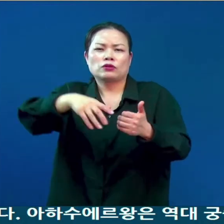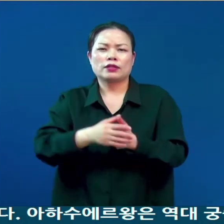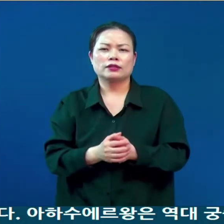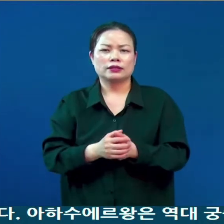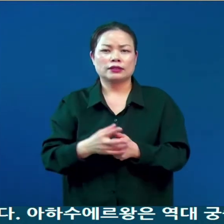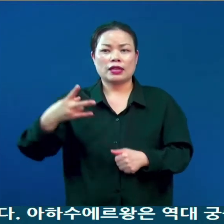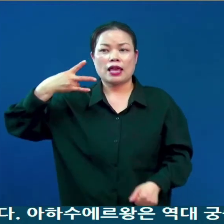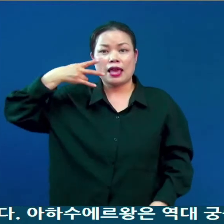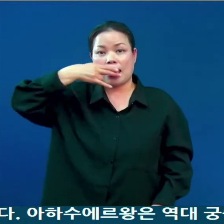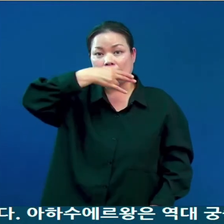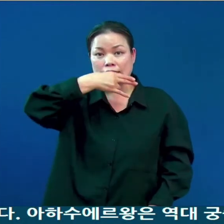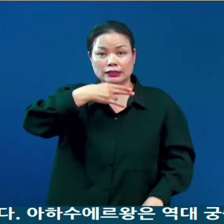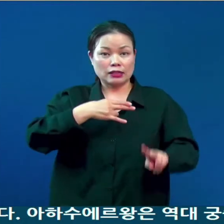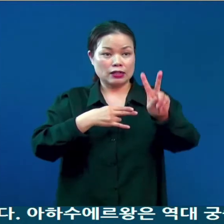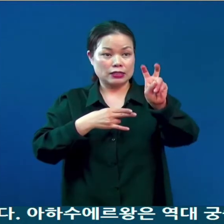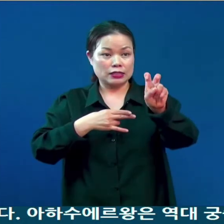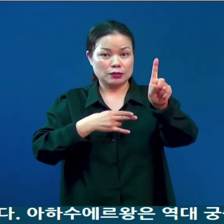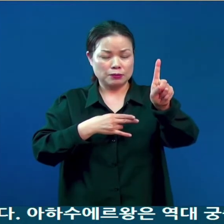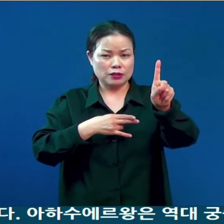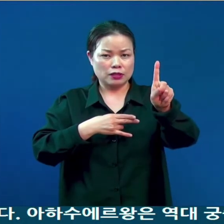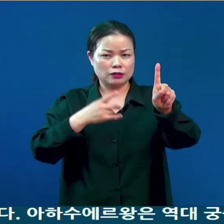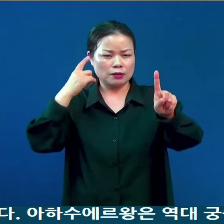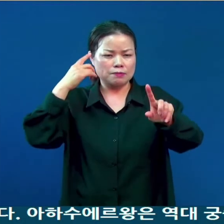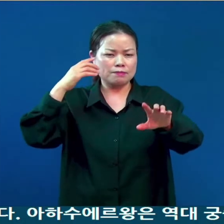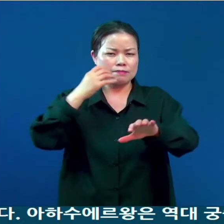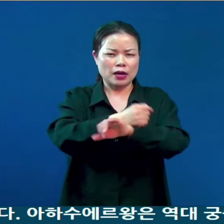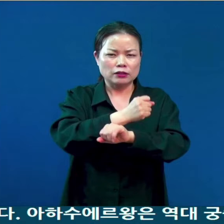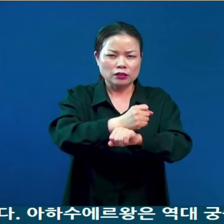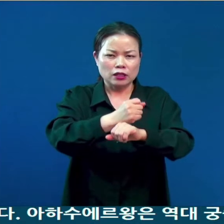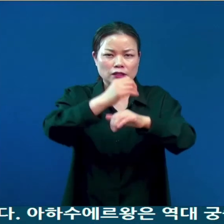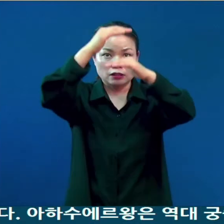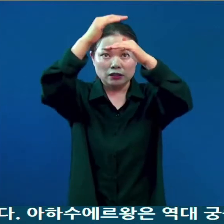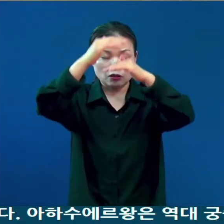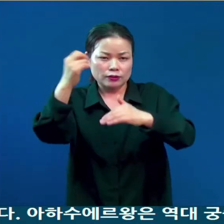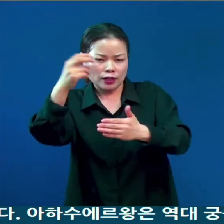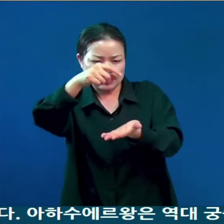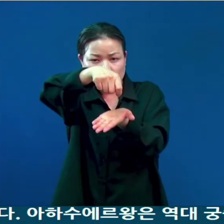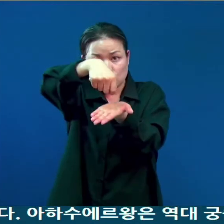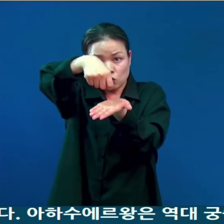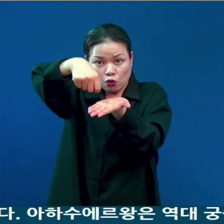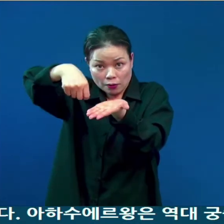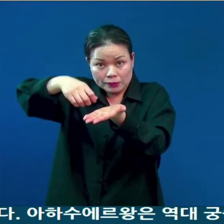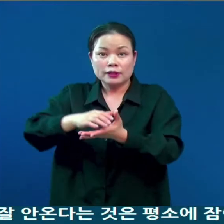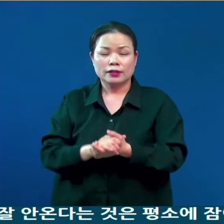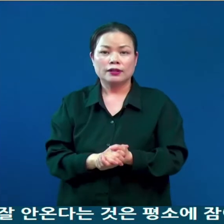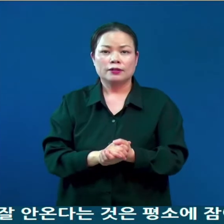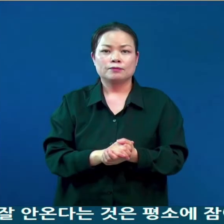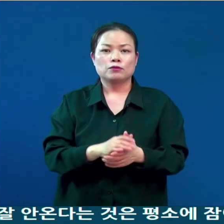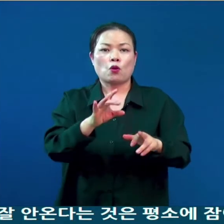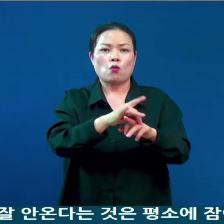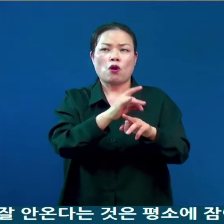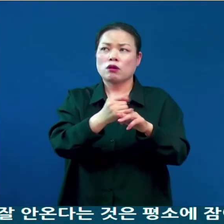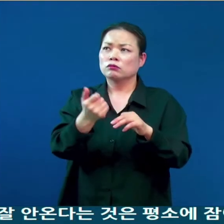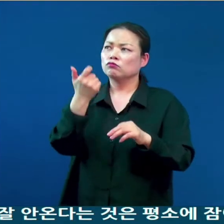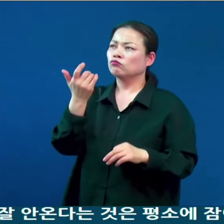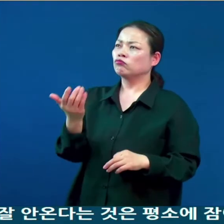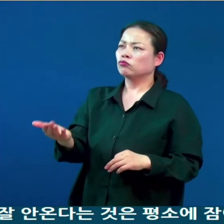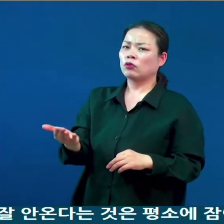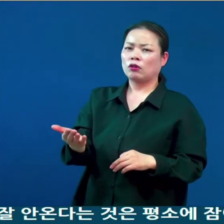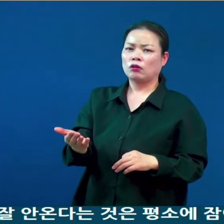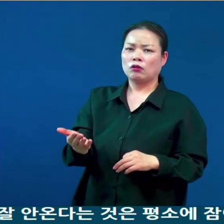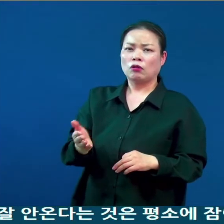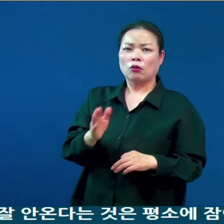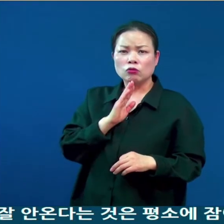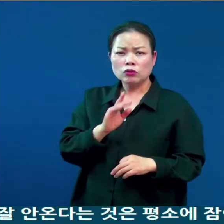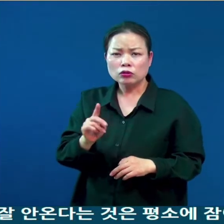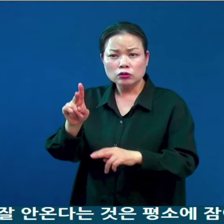에스더 2장 그 21절 이후에 그 반역 사건을 오늘 본문은 다시금 기록합니다. 그러면서 왕이 묻죠. 그에게